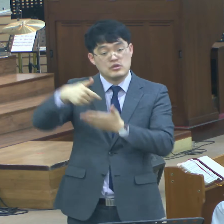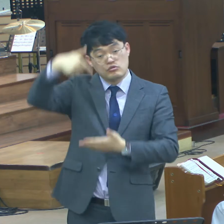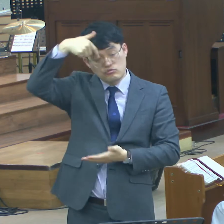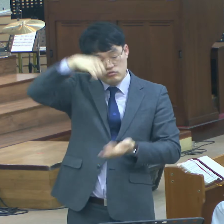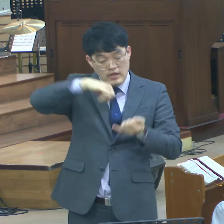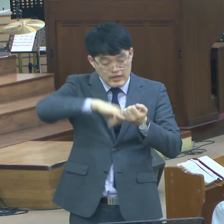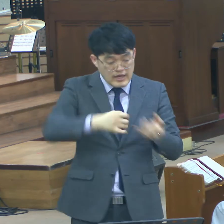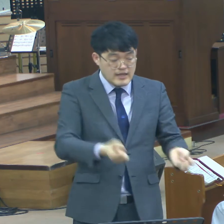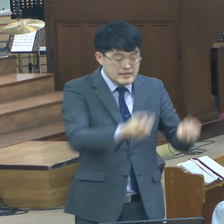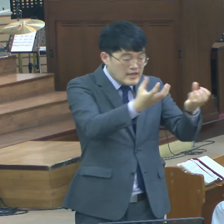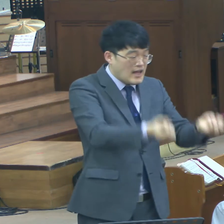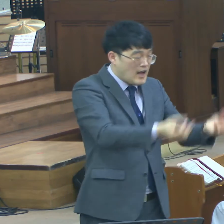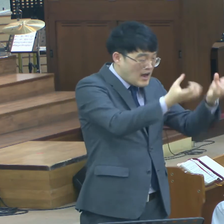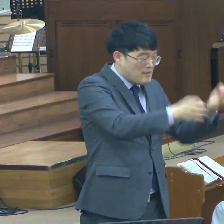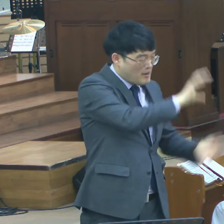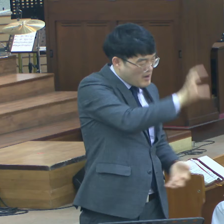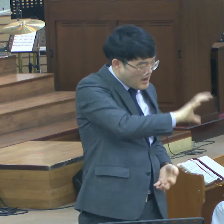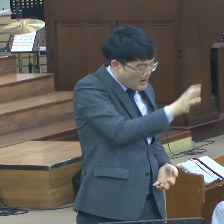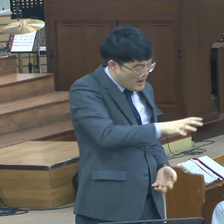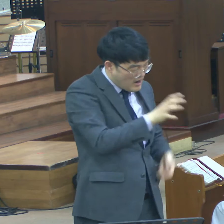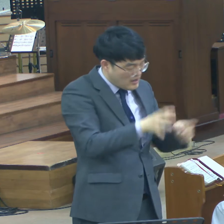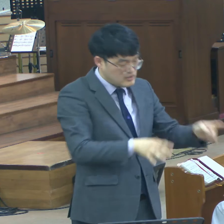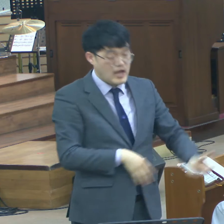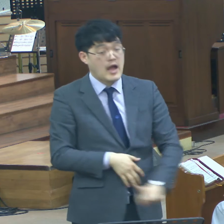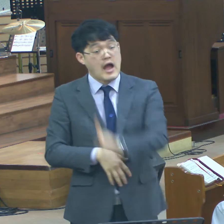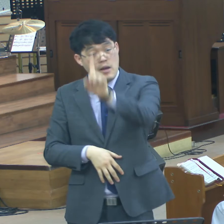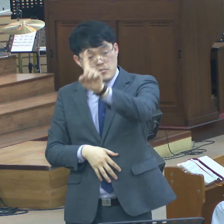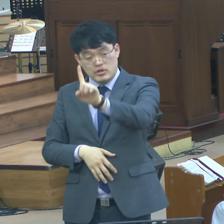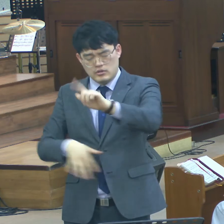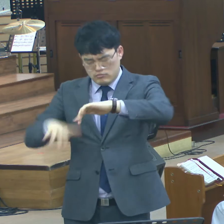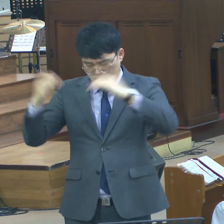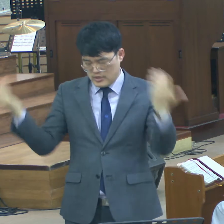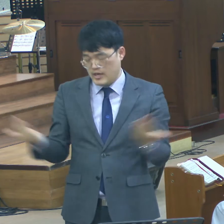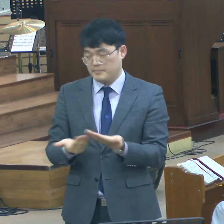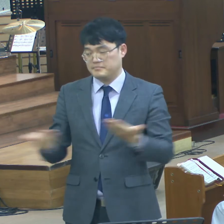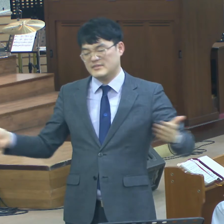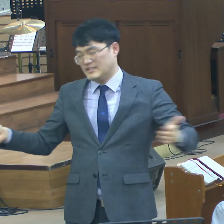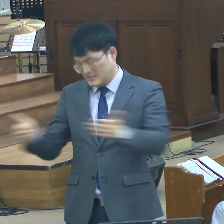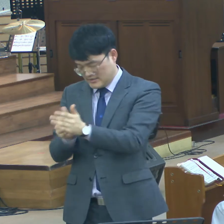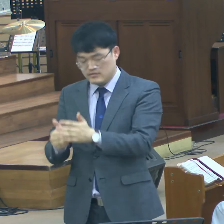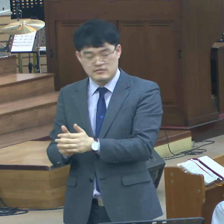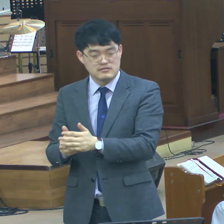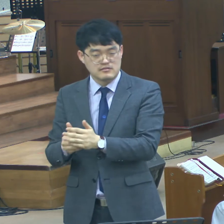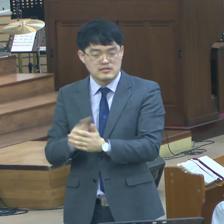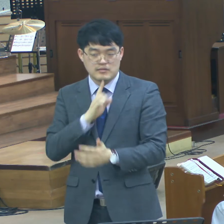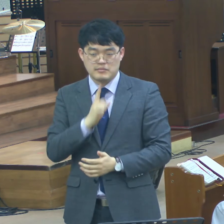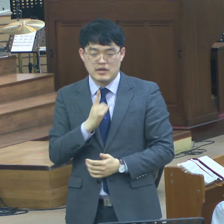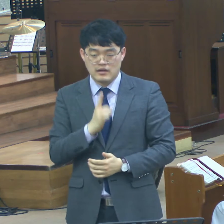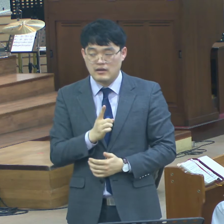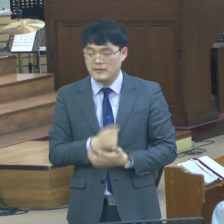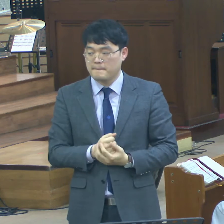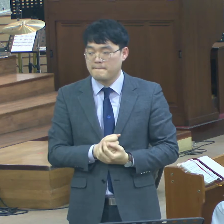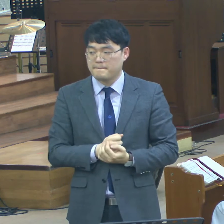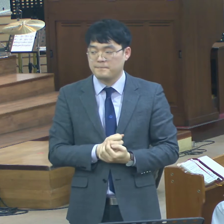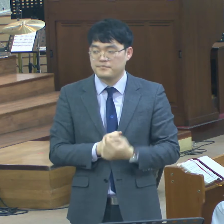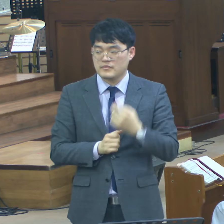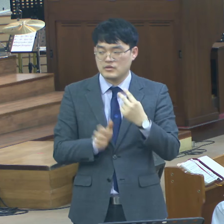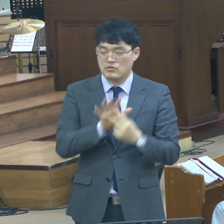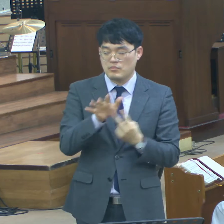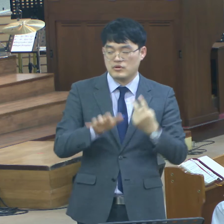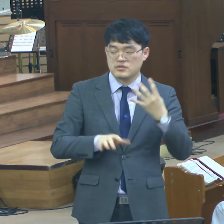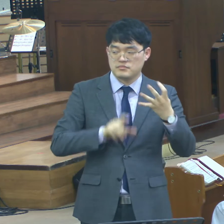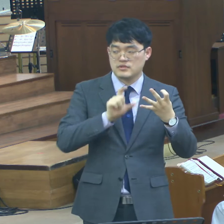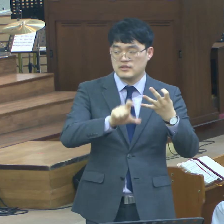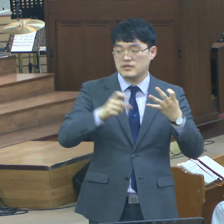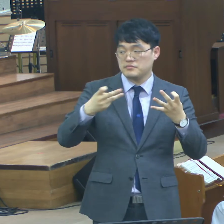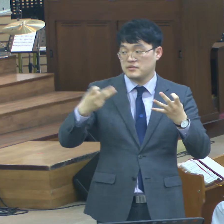것입니다. 예수님은 예수의 이름이 중요하다고 가르쳐 주셨습니다. 요한복음 14장 13절 너희가 내 이름으로 무엇을